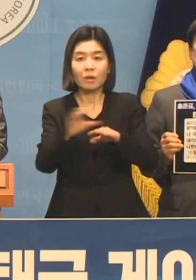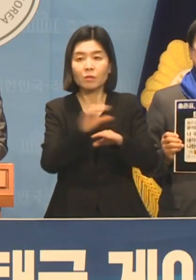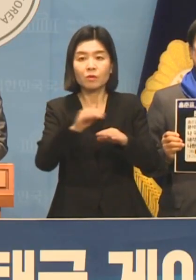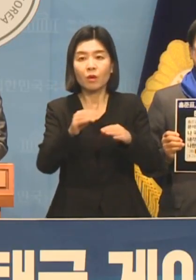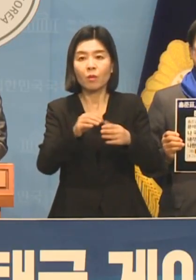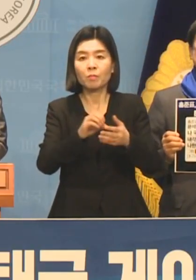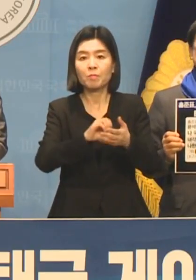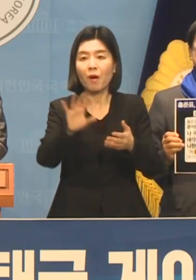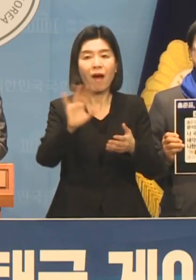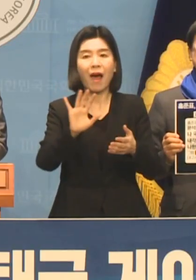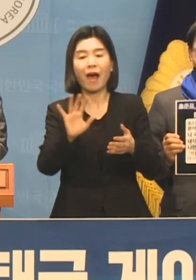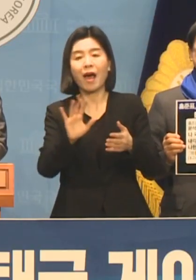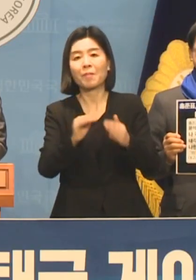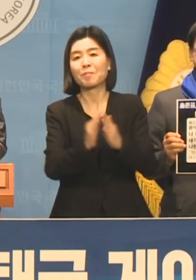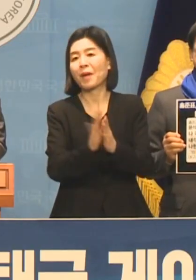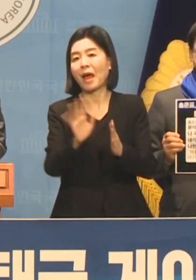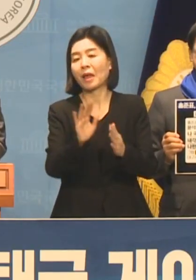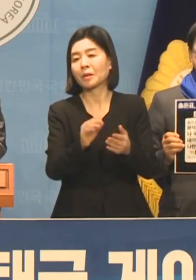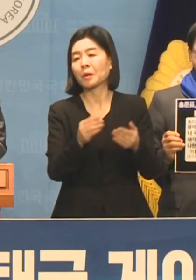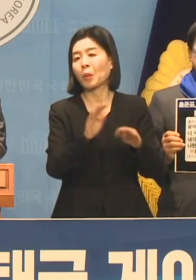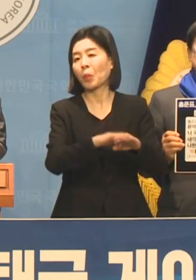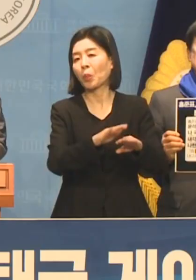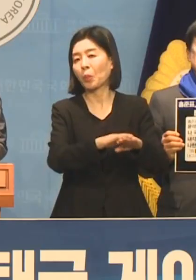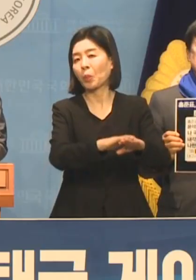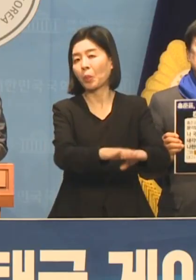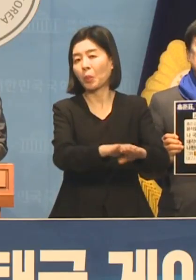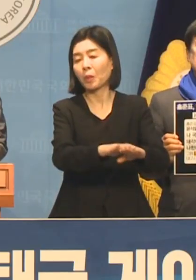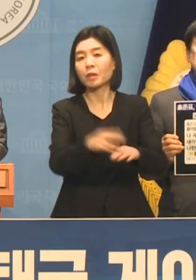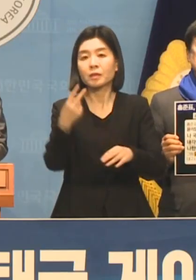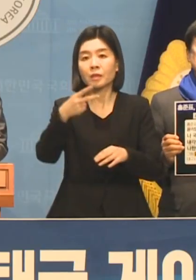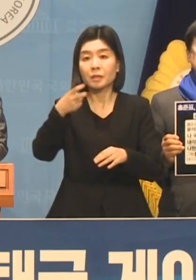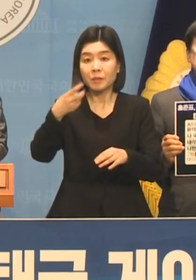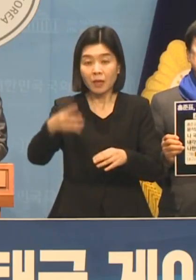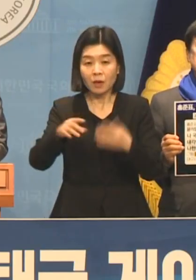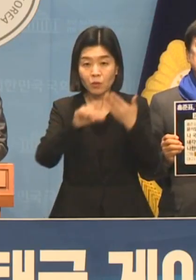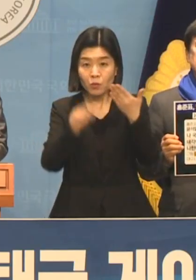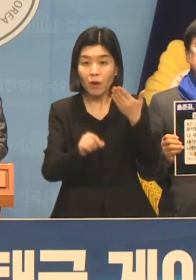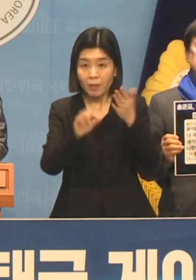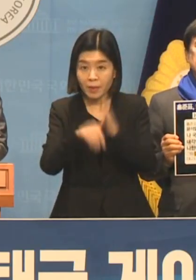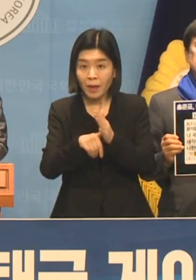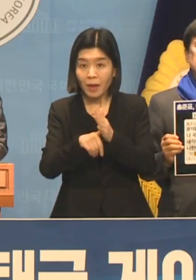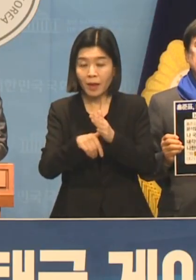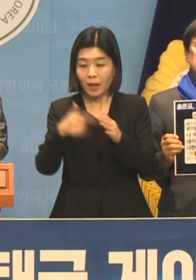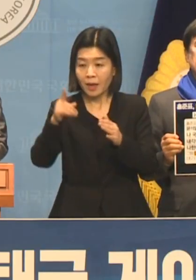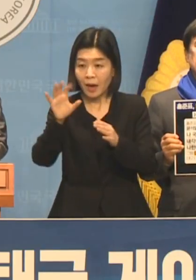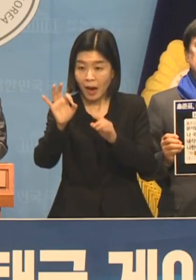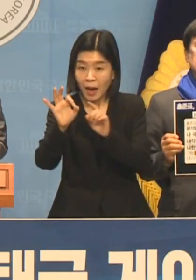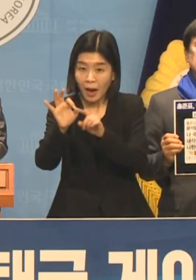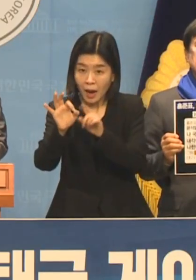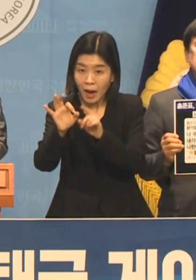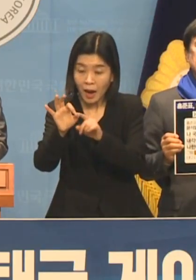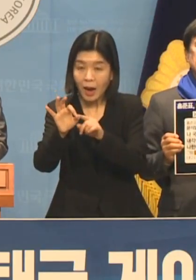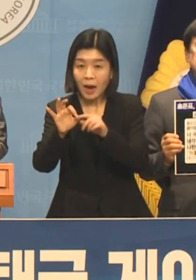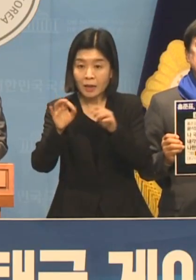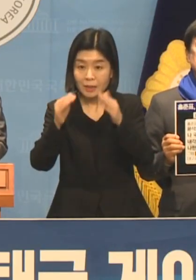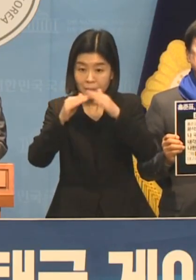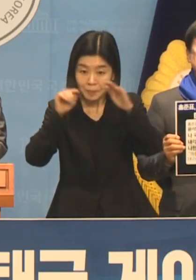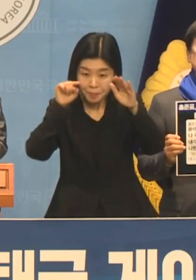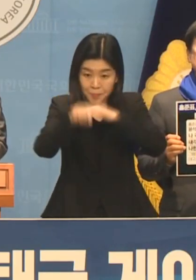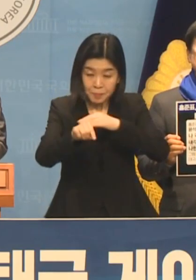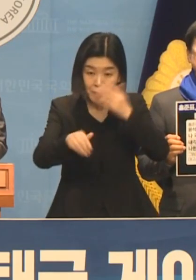않다가 2024년 9월 30일 검찰이 강혜경 씨 집을 압수수색할 때 그 명태균 씨의